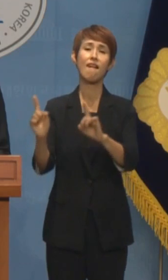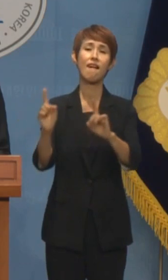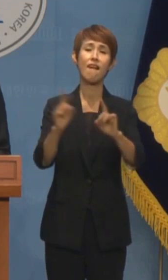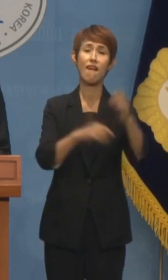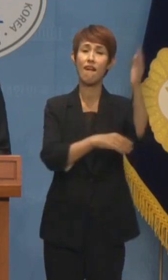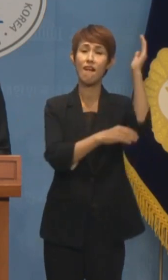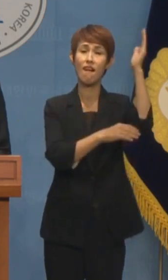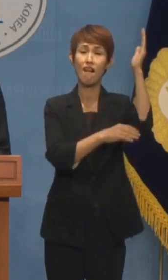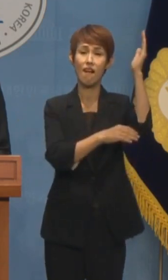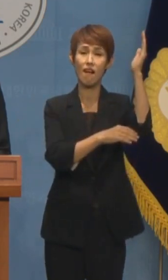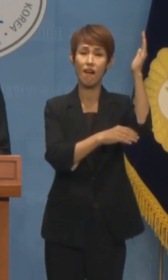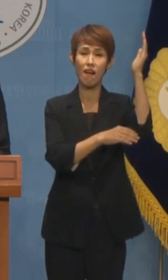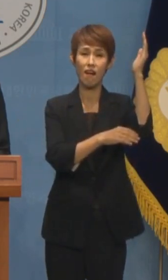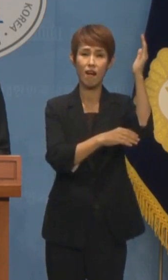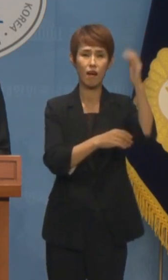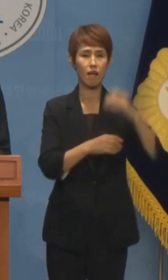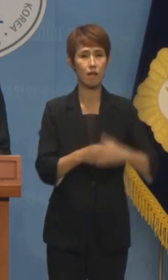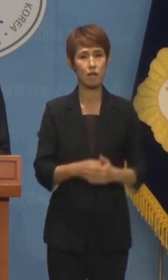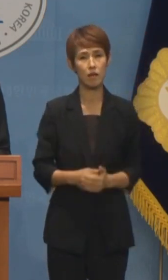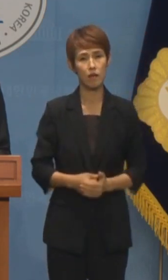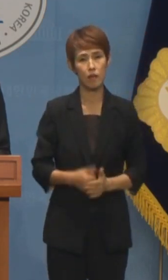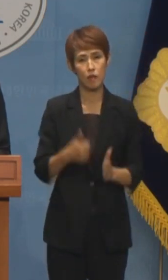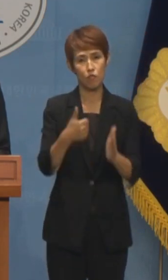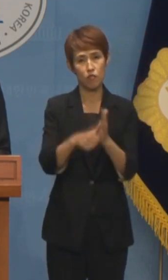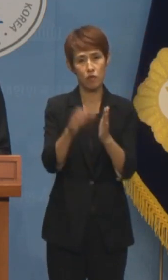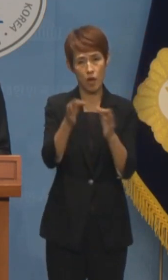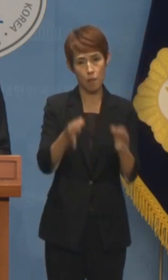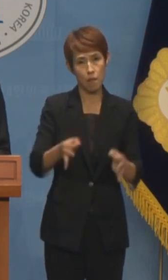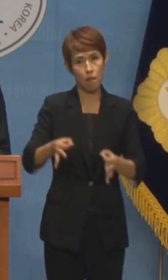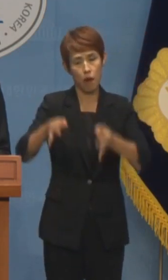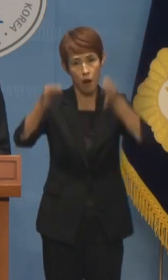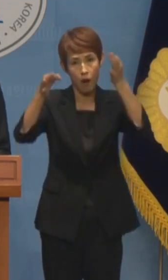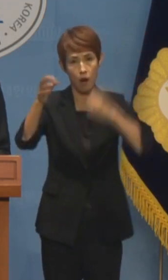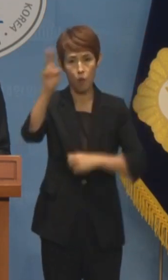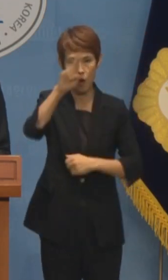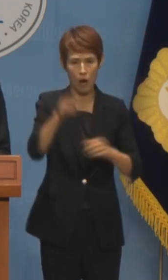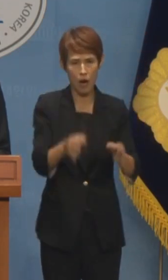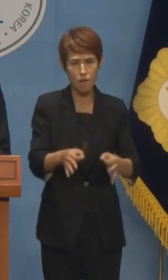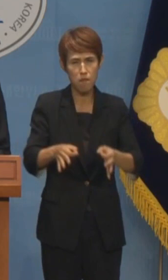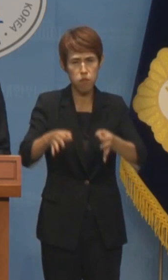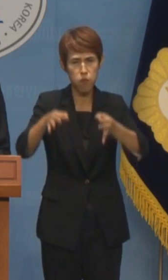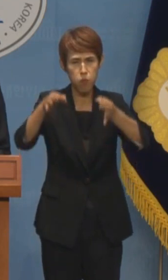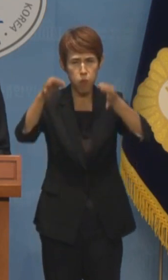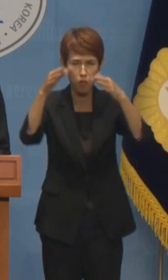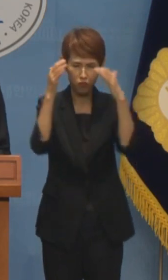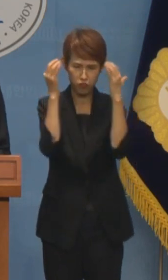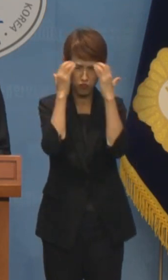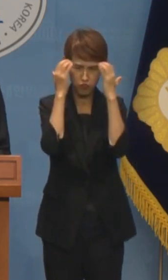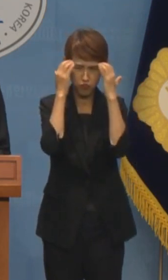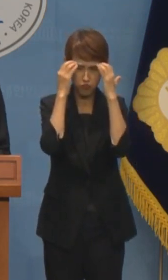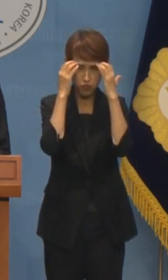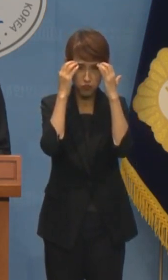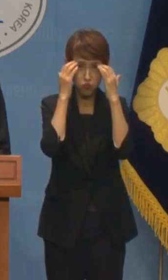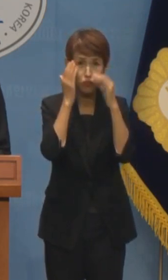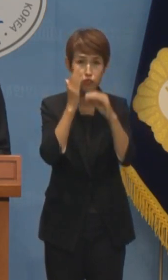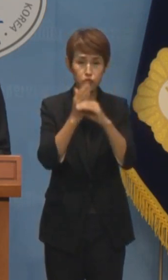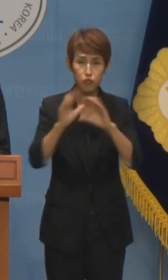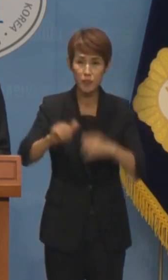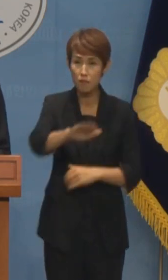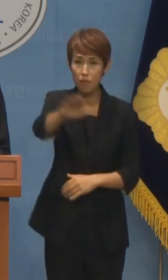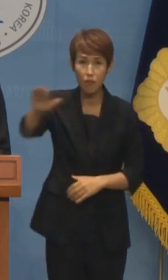강변했는데 고물가, 고환율, 고금리의 삼중고에 고통받는 국민의